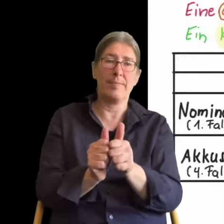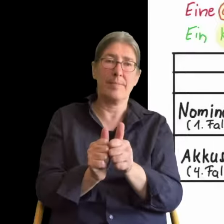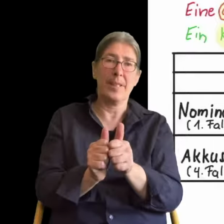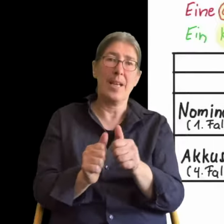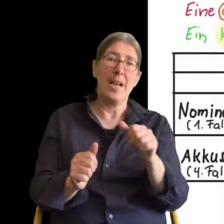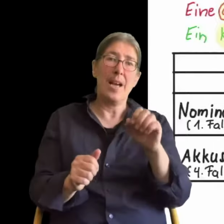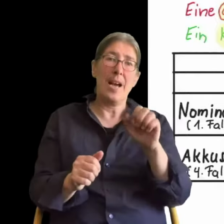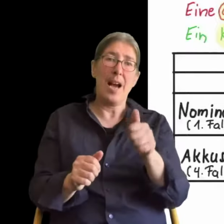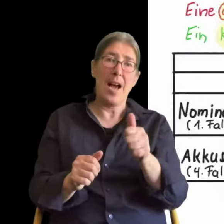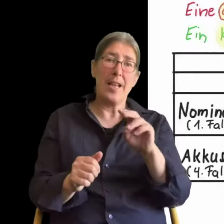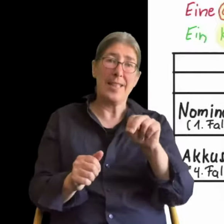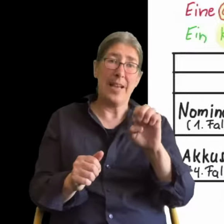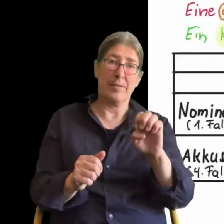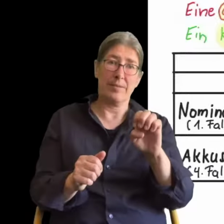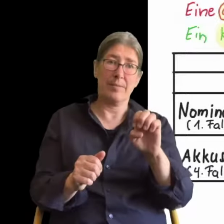eine.